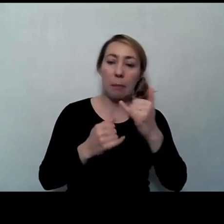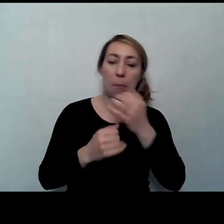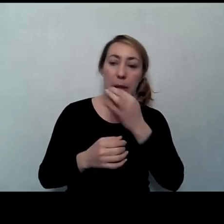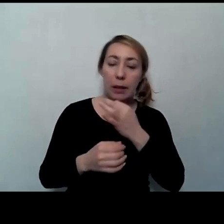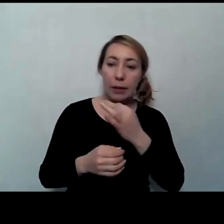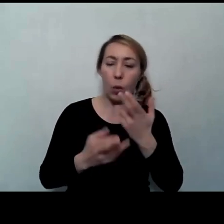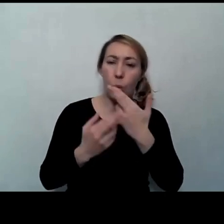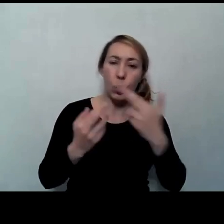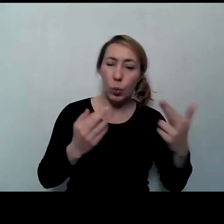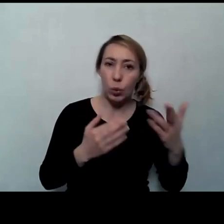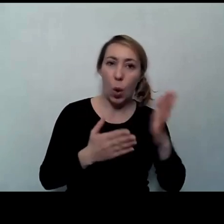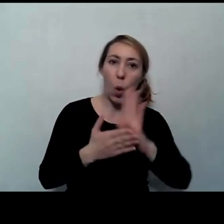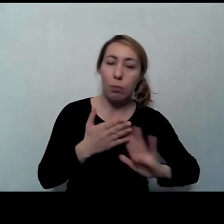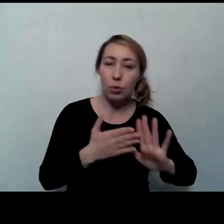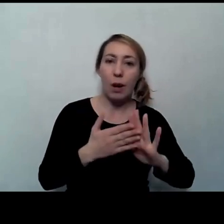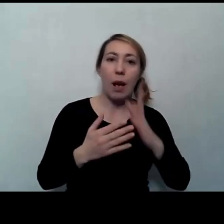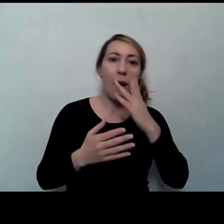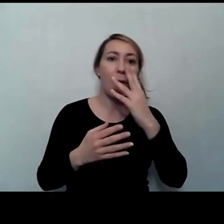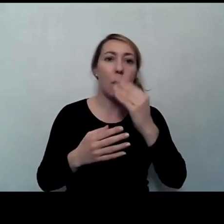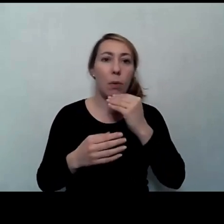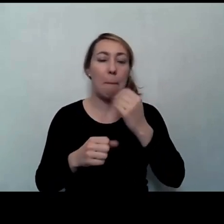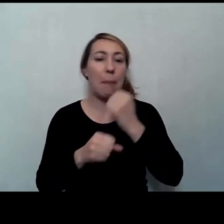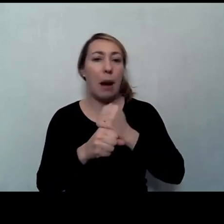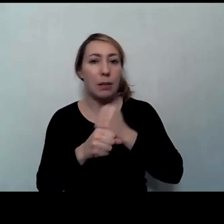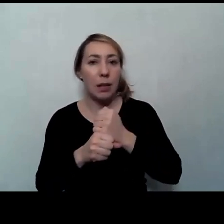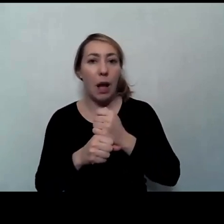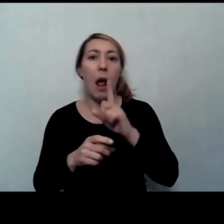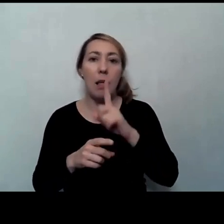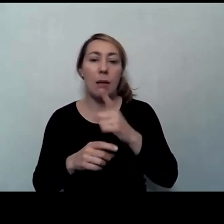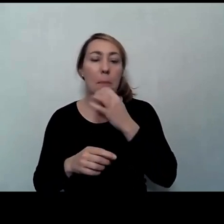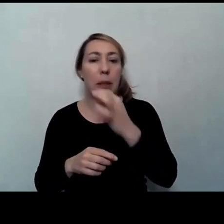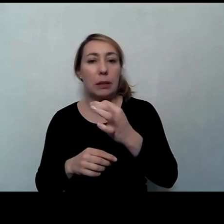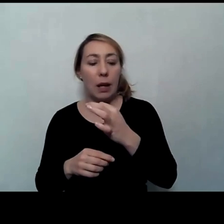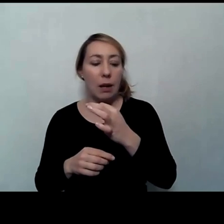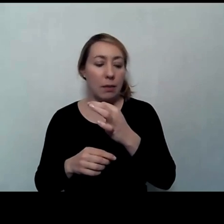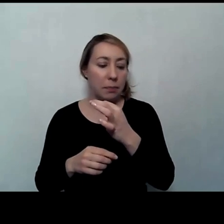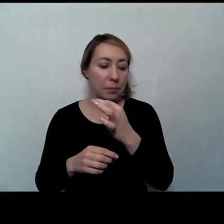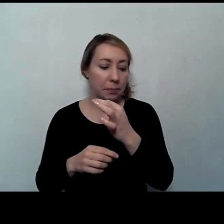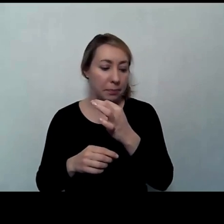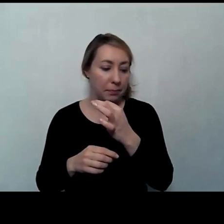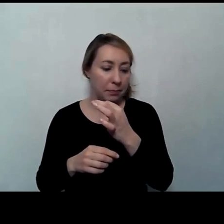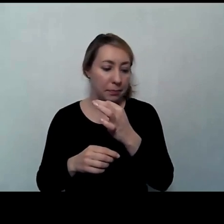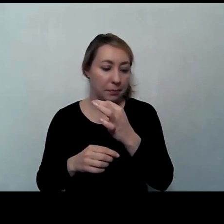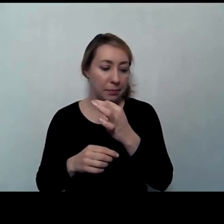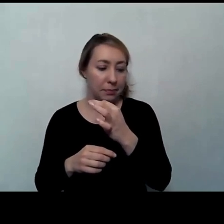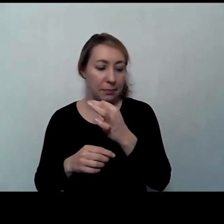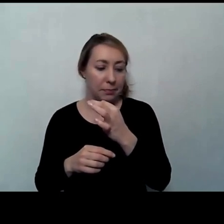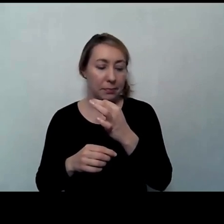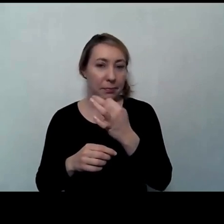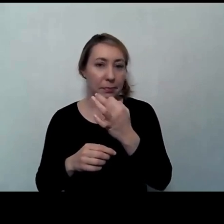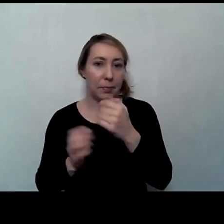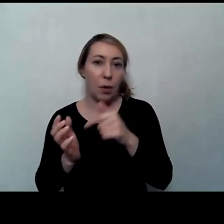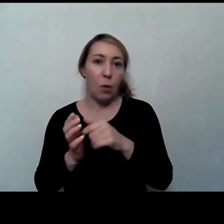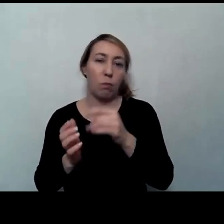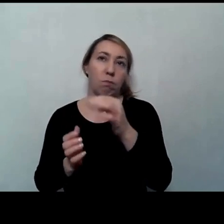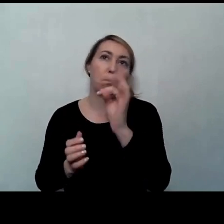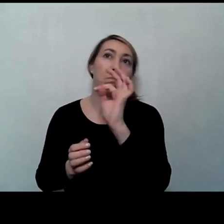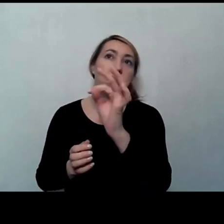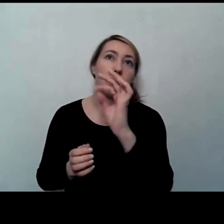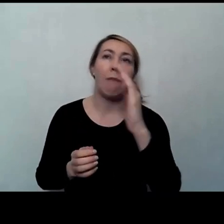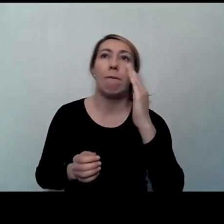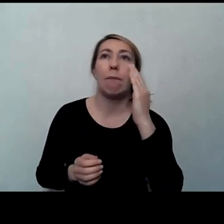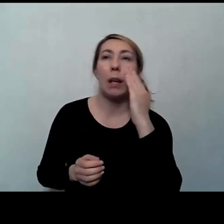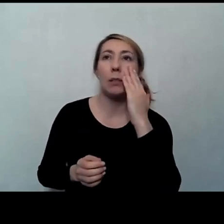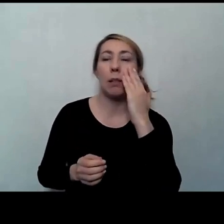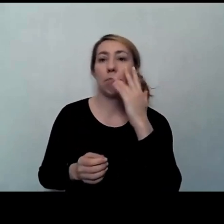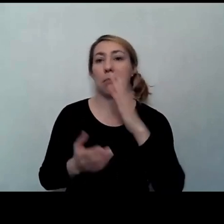obszary tego, jak przebiegała praca nad tym narzędziem, to może jednak spytam o to, jaka jest pani wiedza o